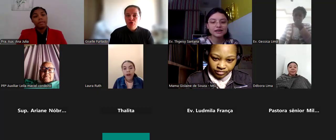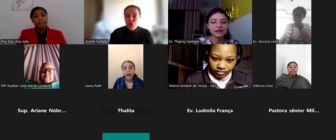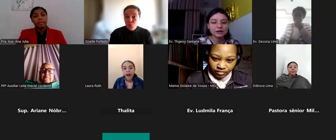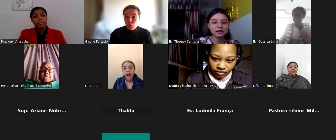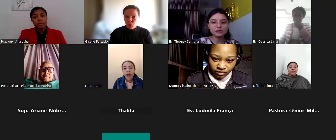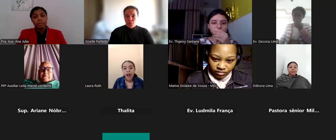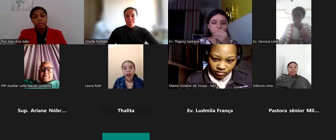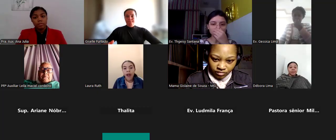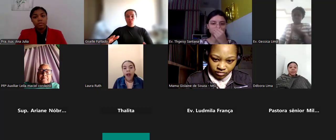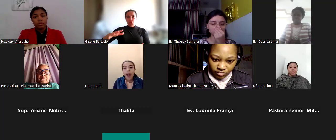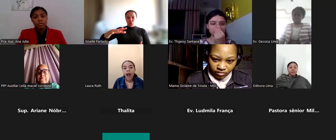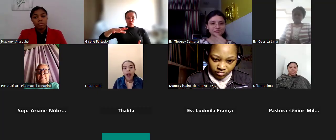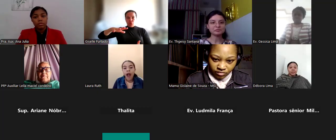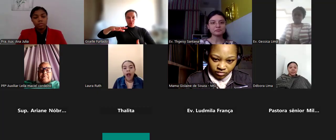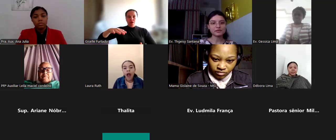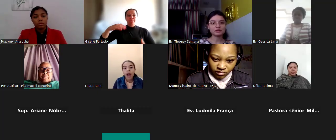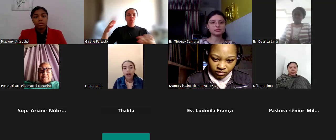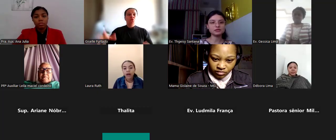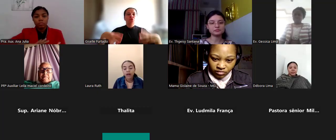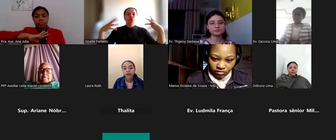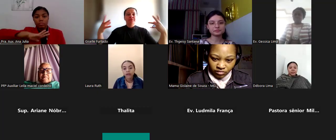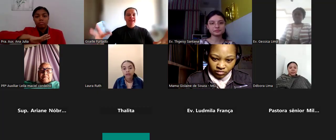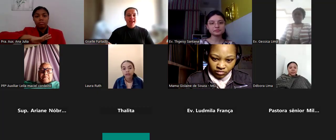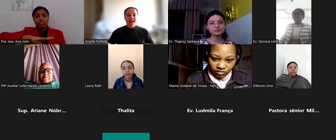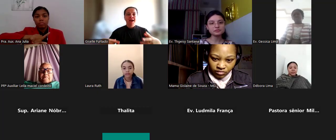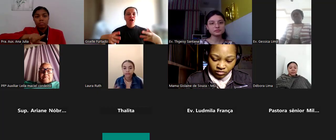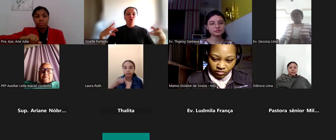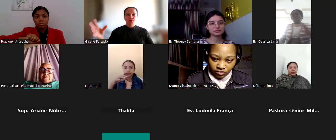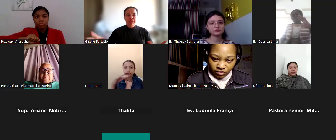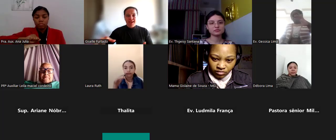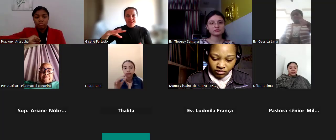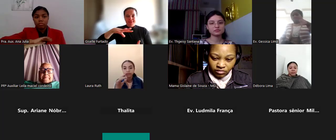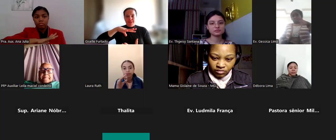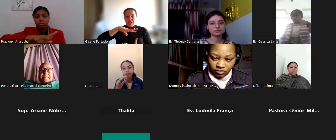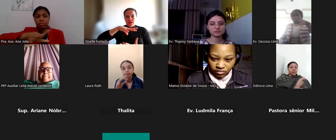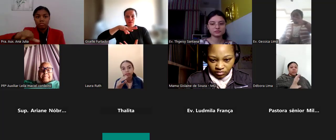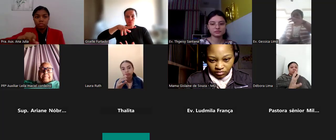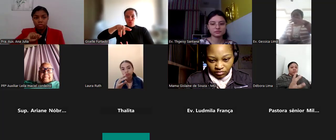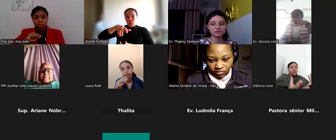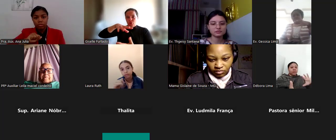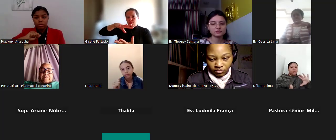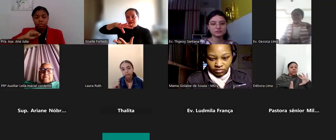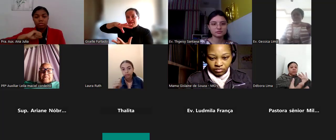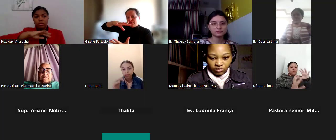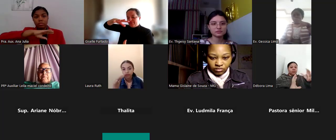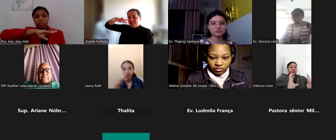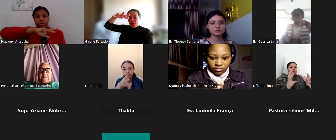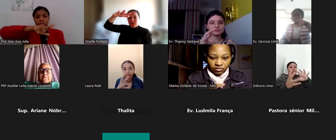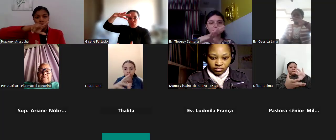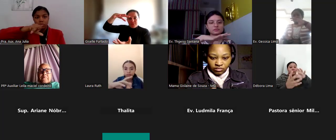de mundo. Mundo. Mundo, terra, globo terrestre, mundo, ó. Você vai pôr as 2